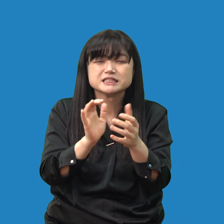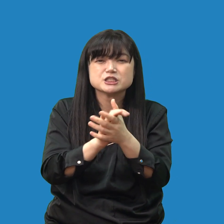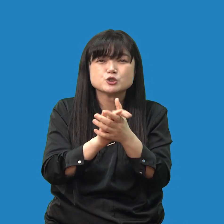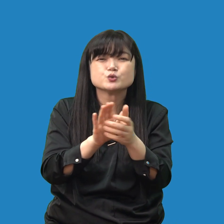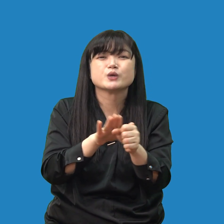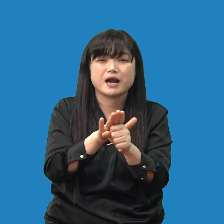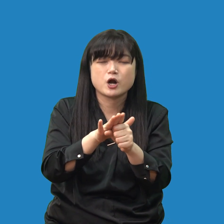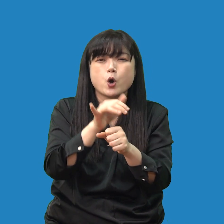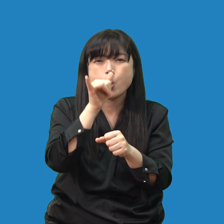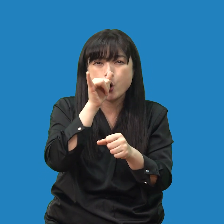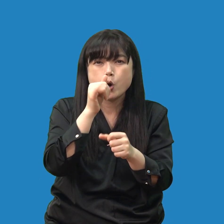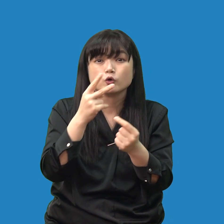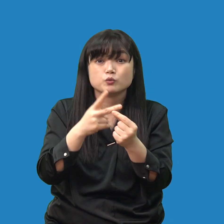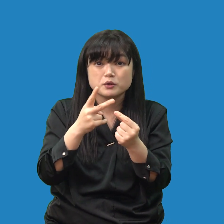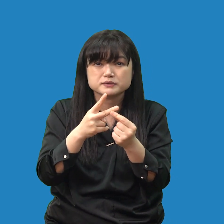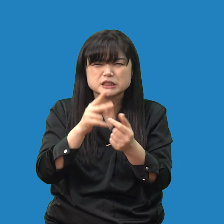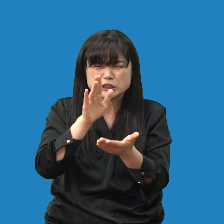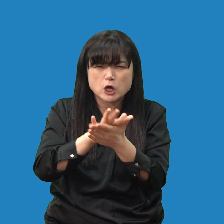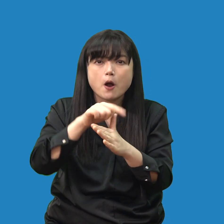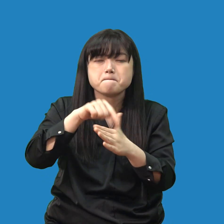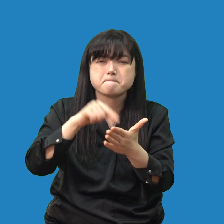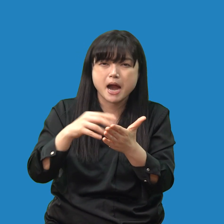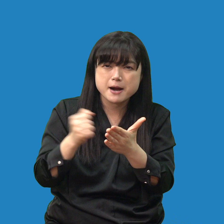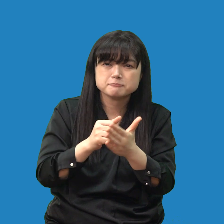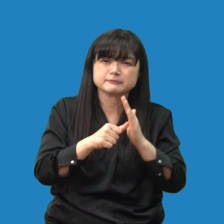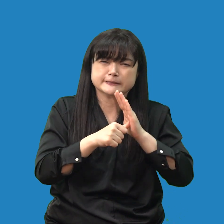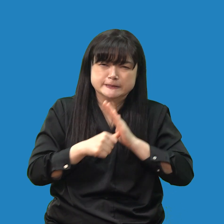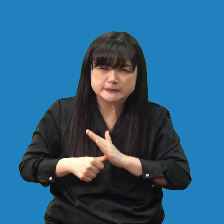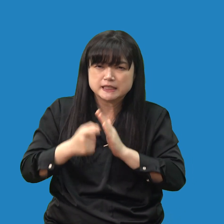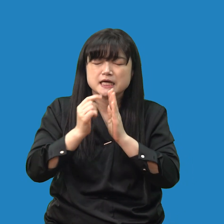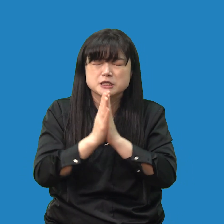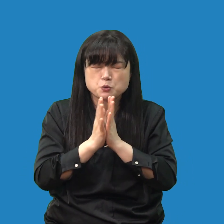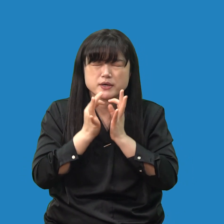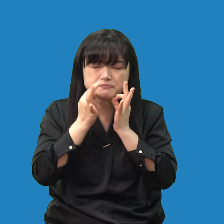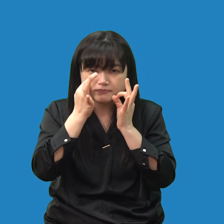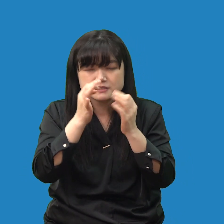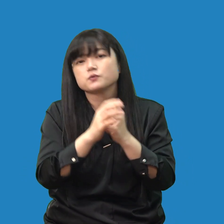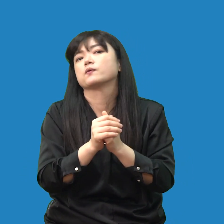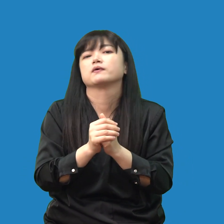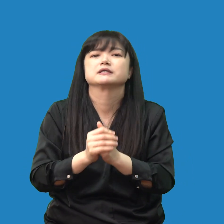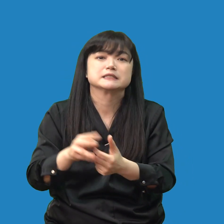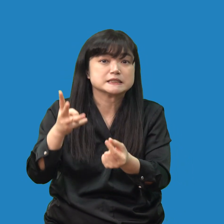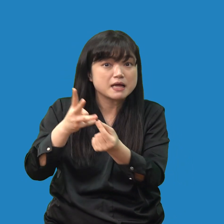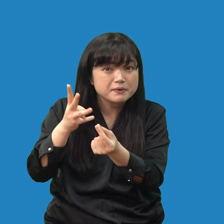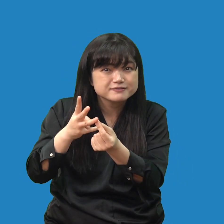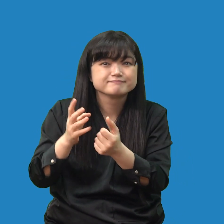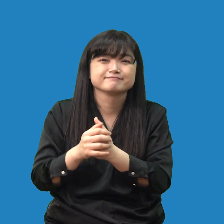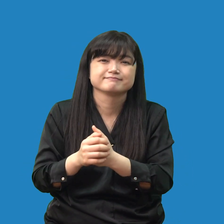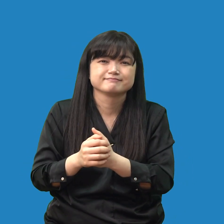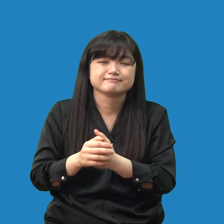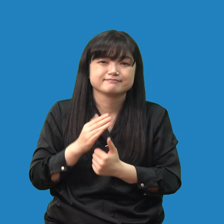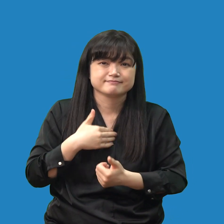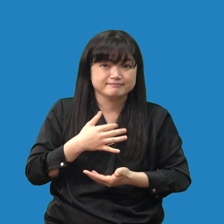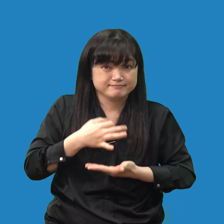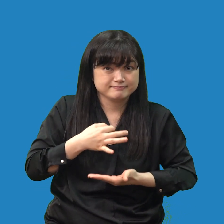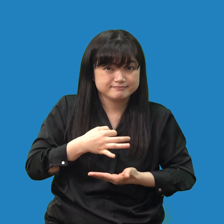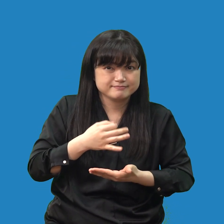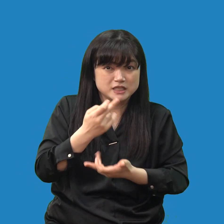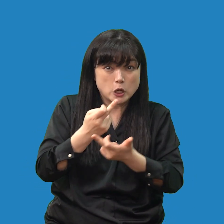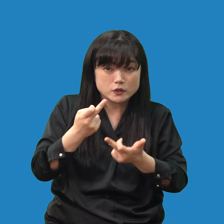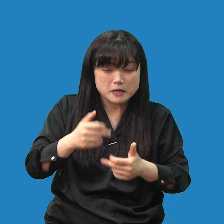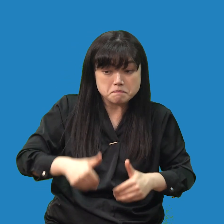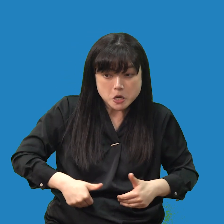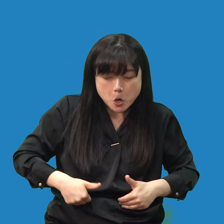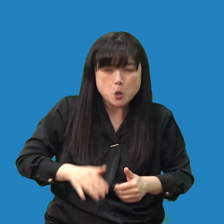들어가죠. 2번째, 열정을 품고 인내와 기도에 힘쓰고, 그리고 3번째,